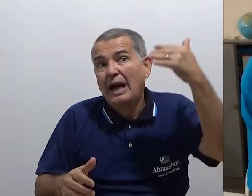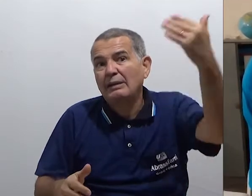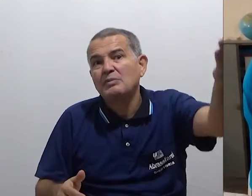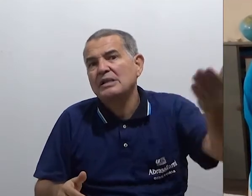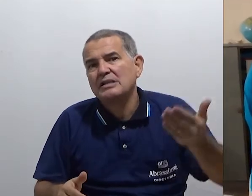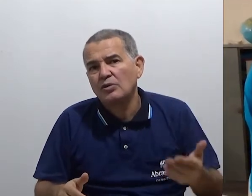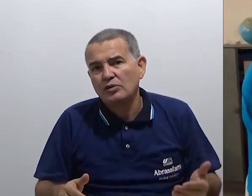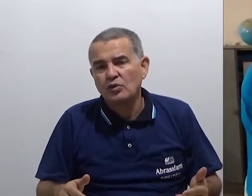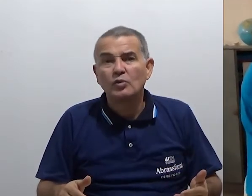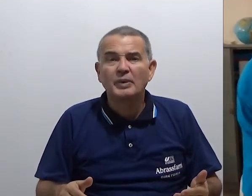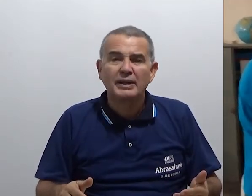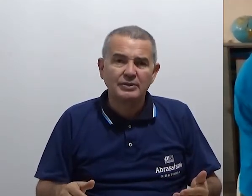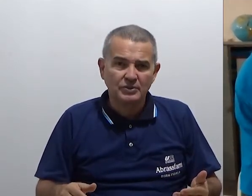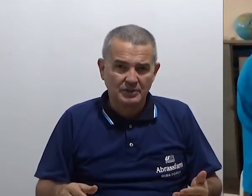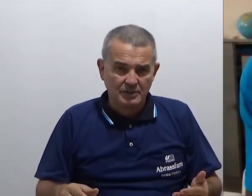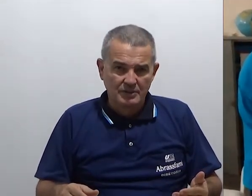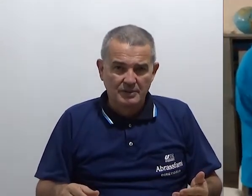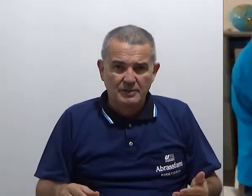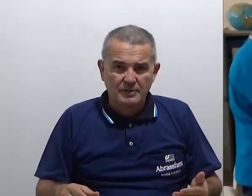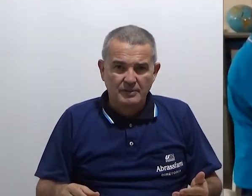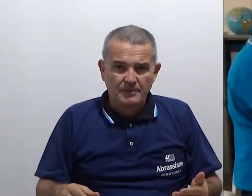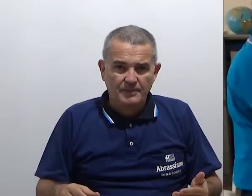sei a dimensão que eu estou comparando?